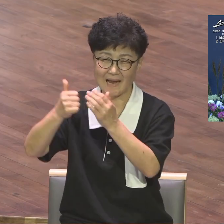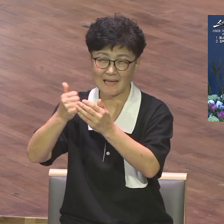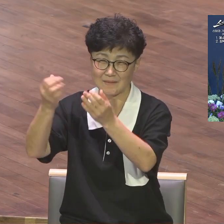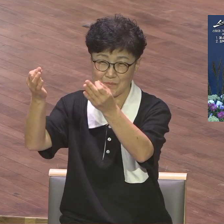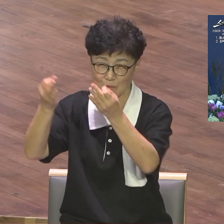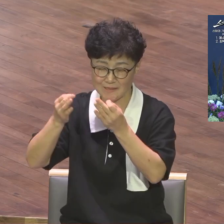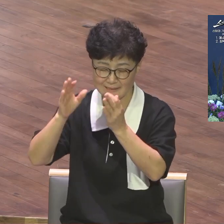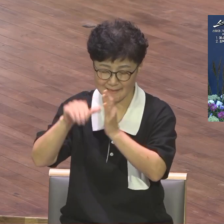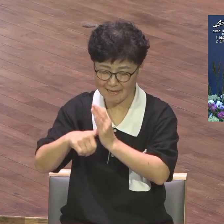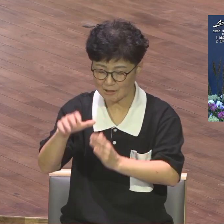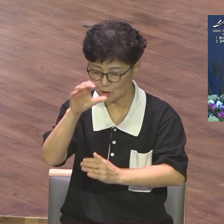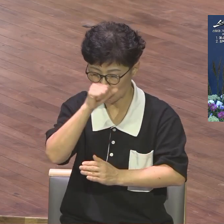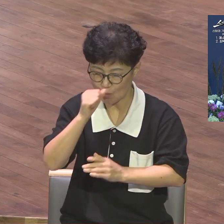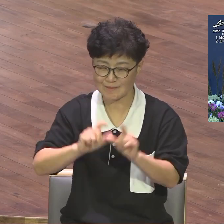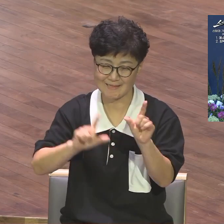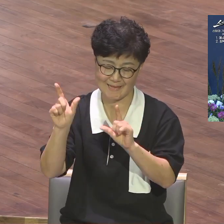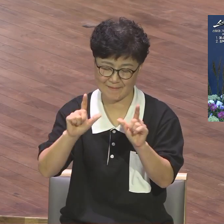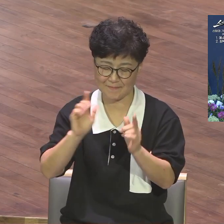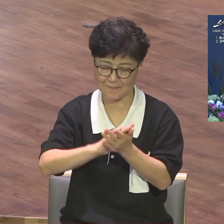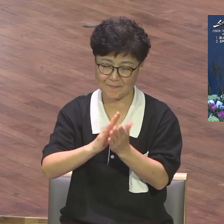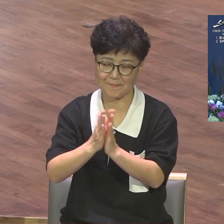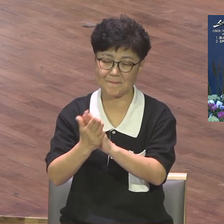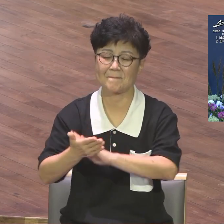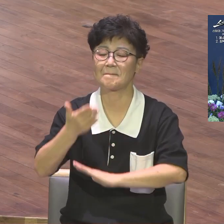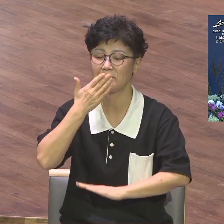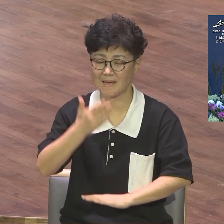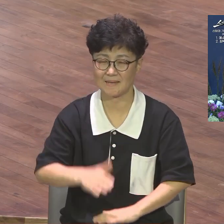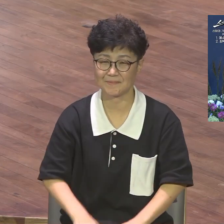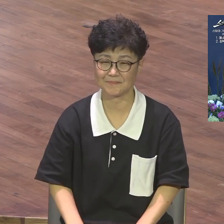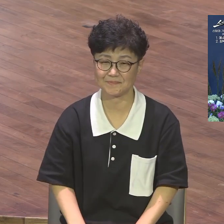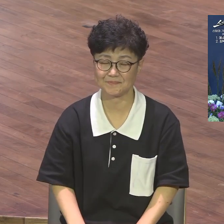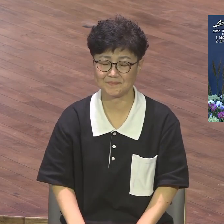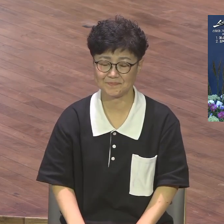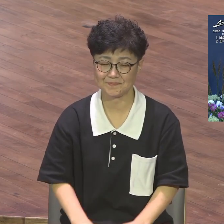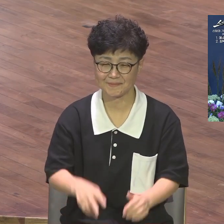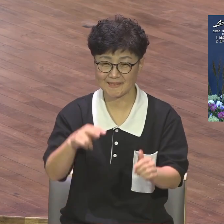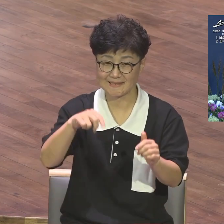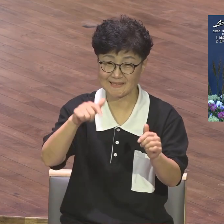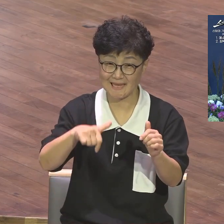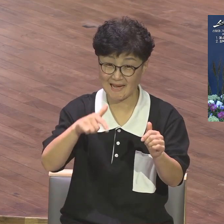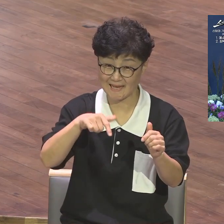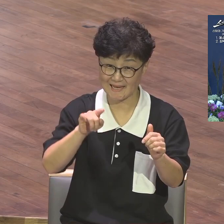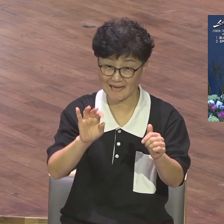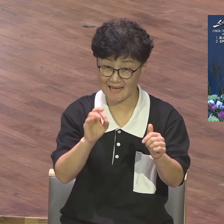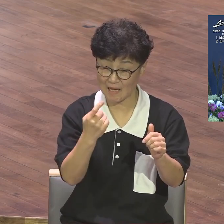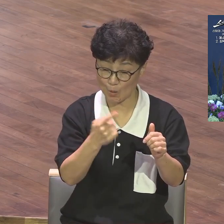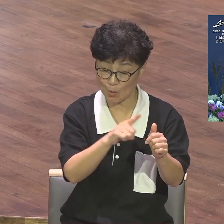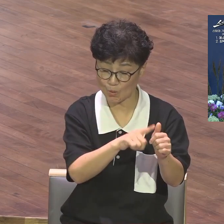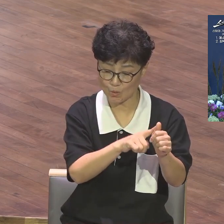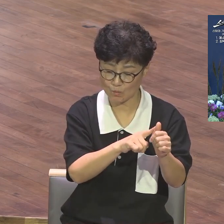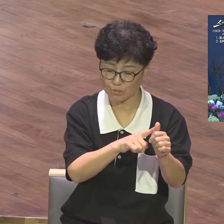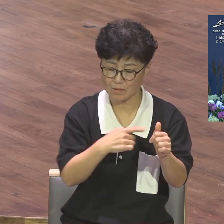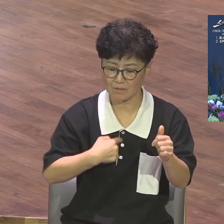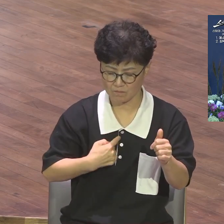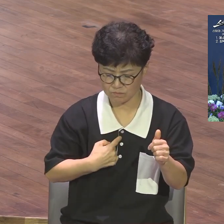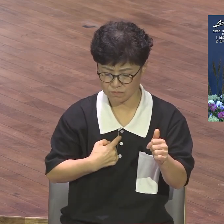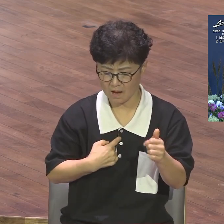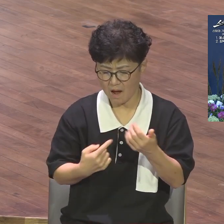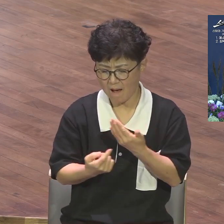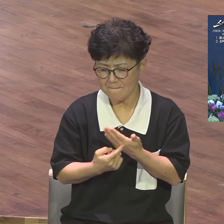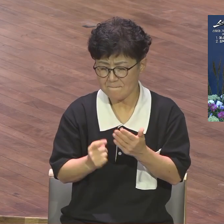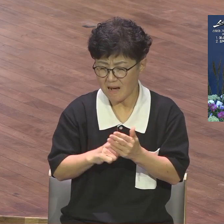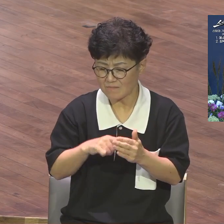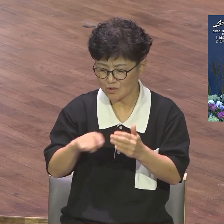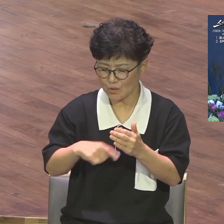겁니다. 예수님께 발견된 삭개오가 자신의 마음을 누르고 있던 고질적인 문제가 바로